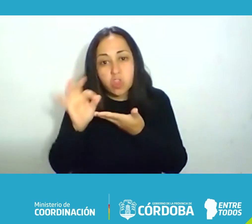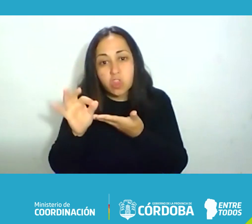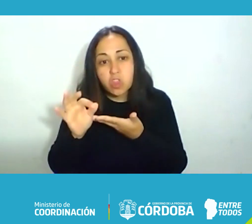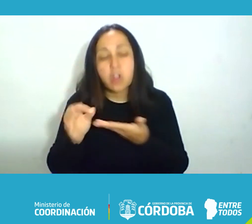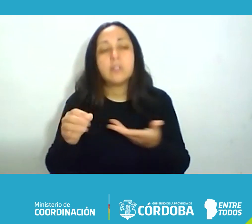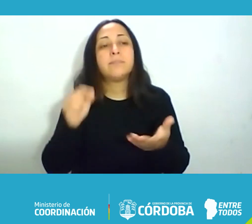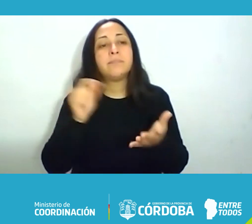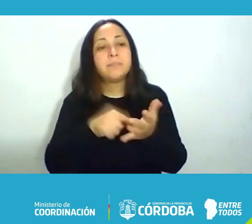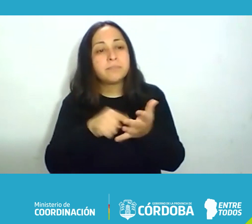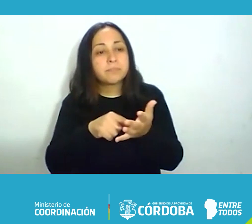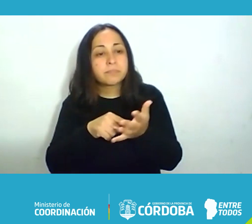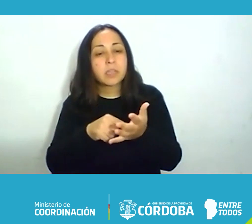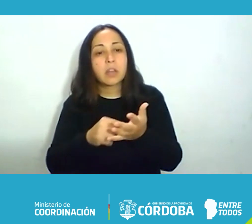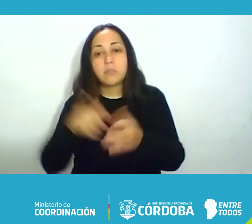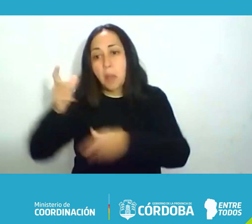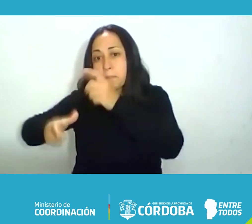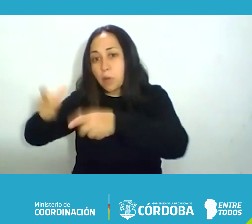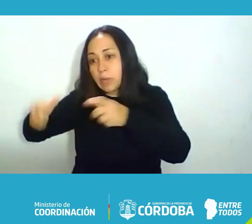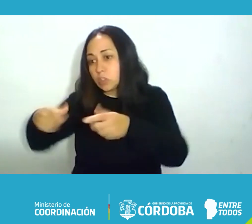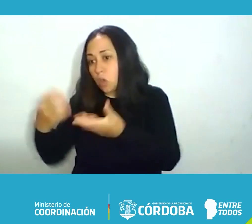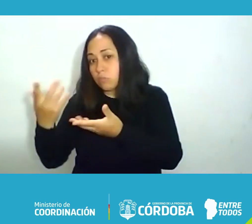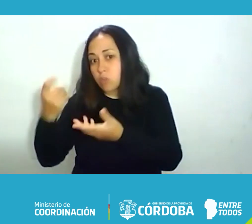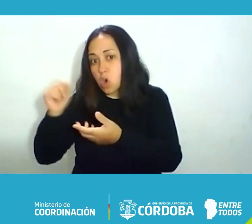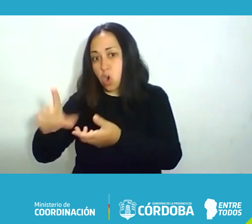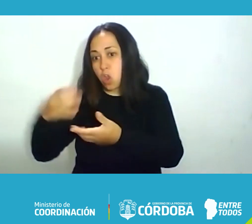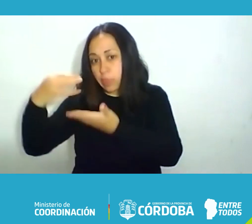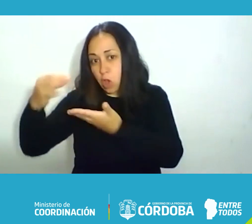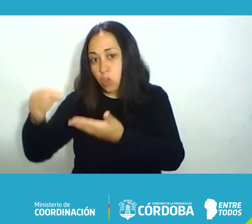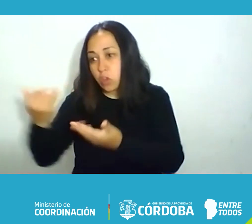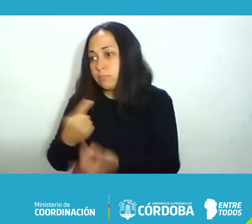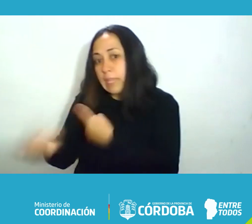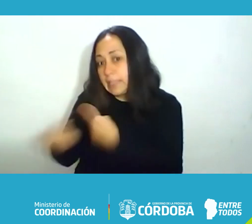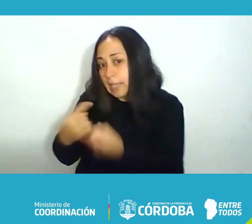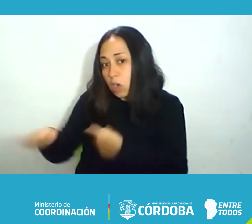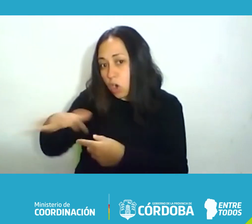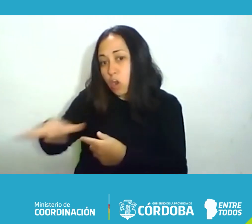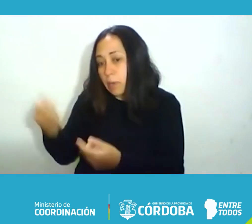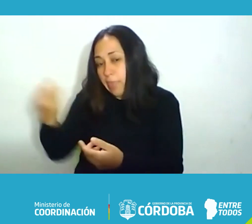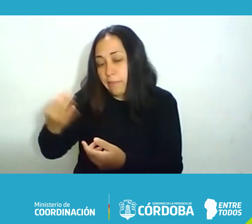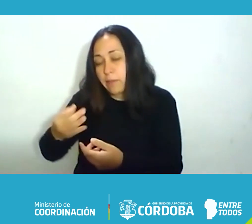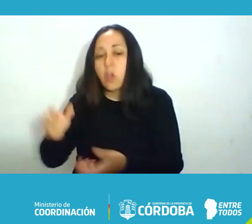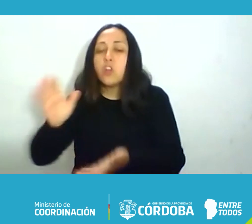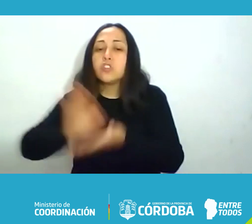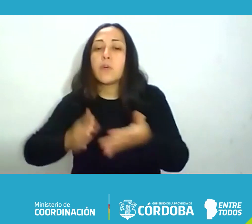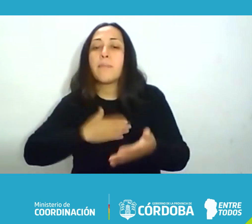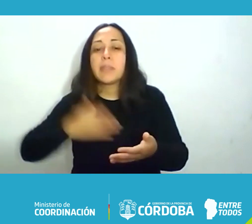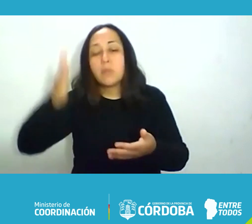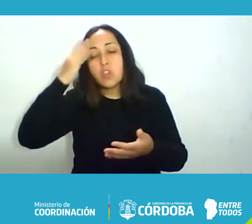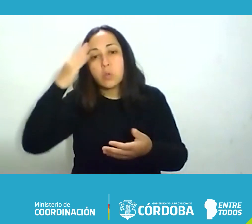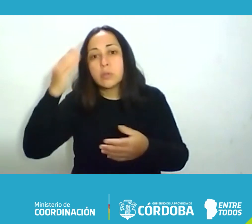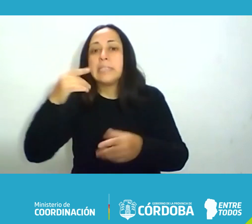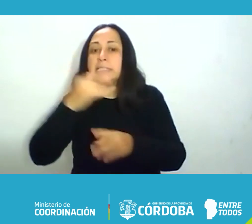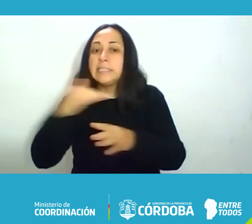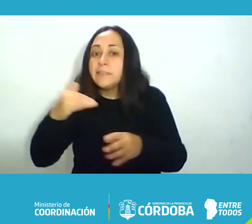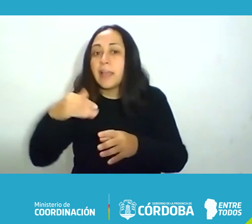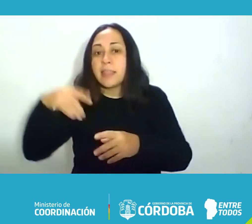las medidas de mitigación. Se estima que la población también cumple ese rol y es necesaria en la interacción con la comunidad. Respecto del patrimonio cultural, se establece distintos niveles